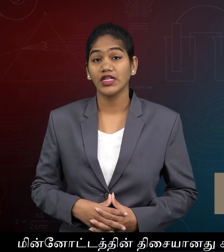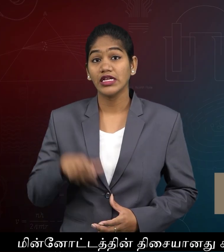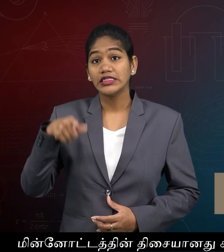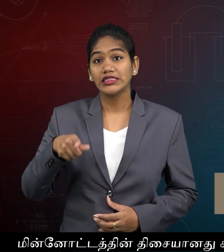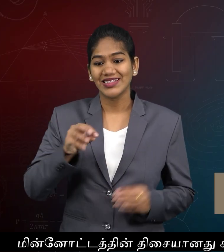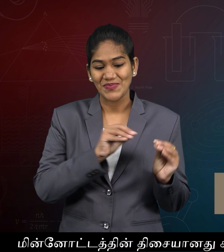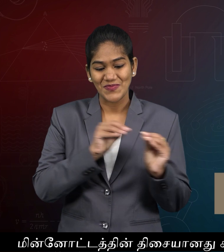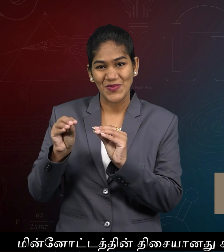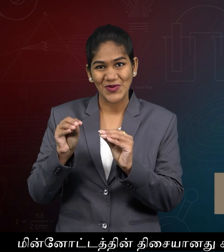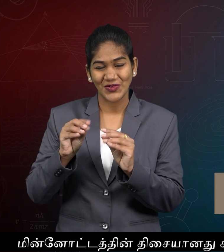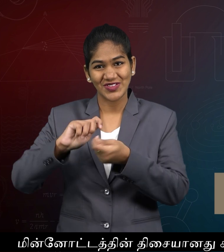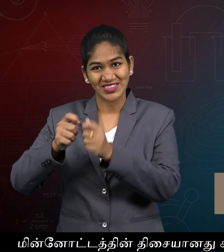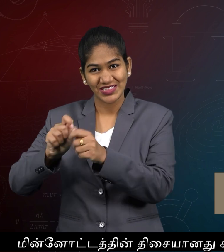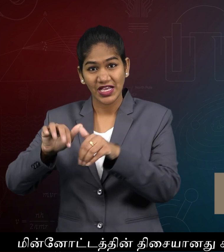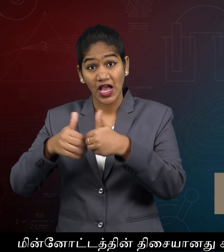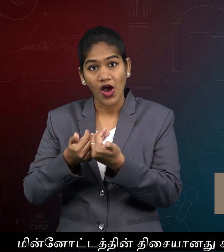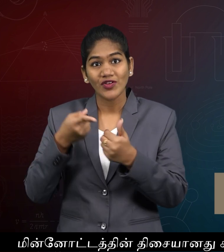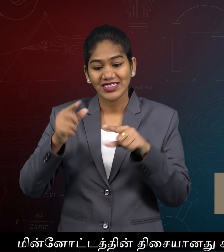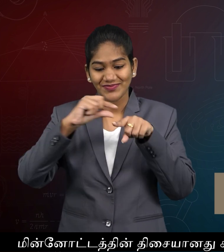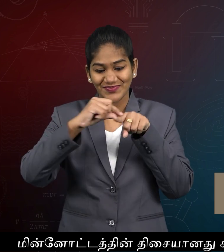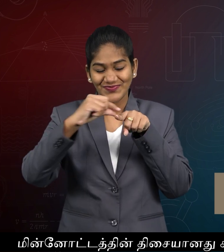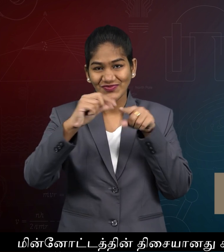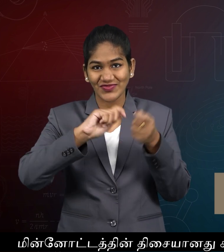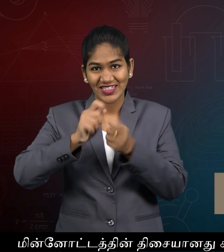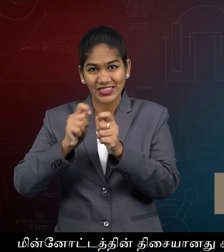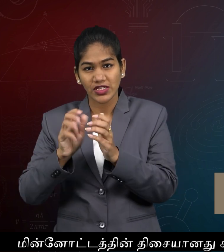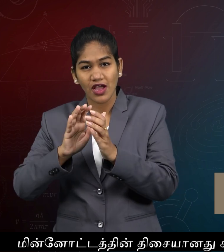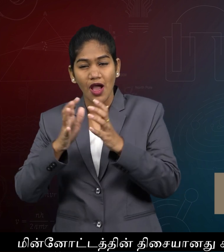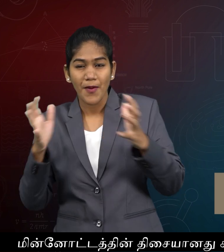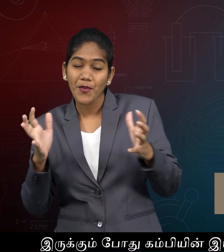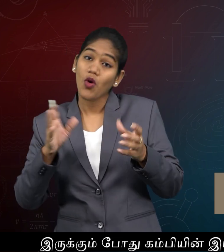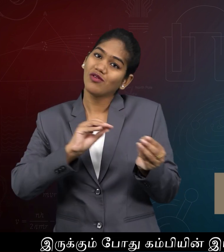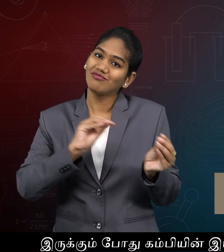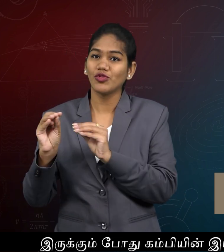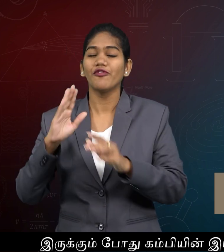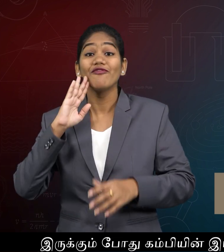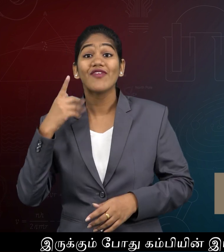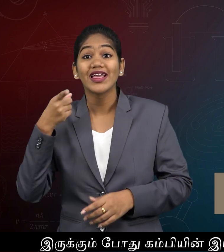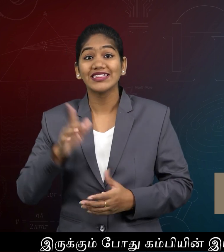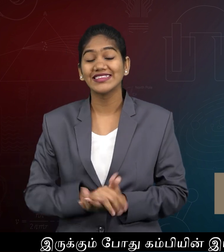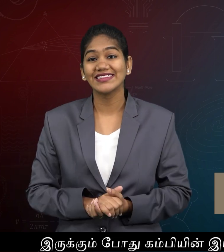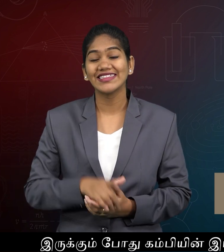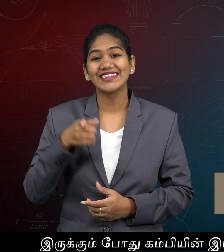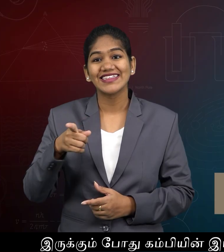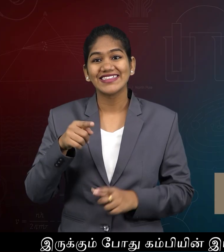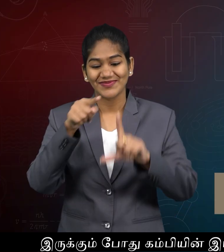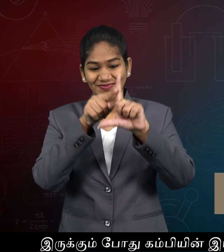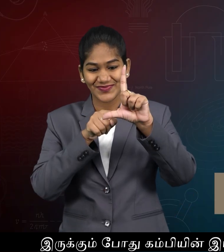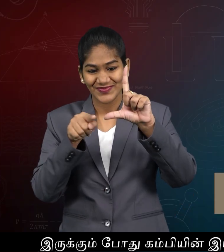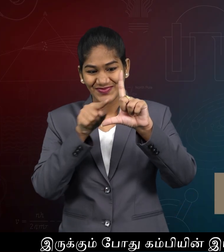மின்னோட்டத்தின் திசையானது காந்தப்புலத்தின் திசைக்கு செங்கோணத்தில் இருக்கும்போது கம்பியின் இடப்பெயர்ச்சி மிக